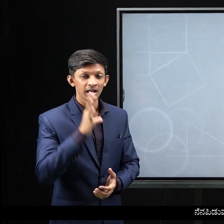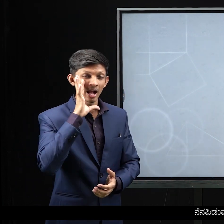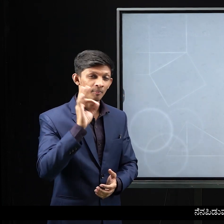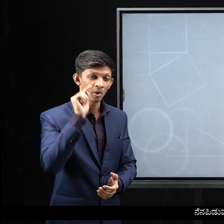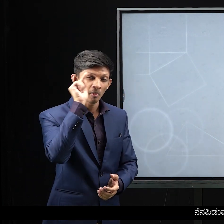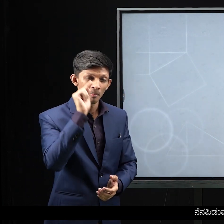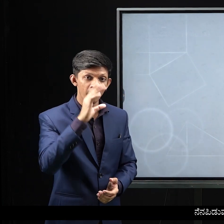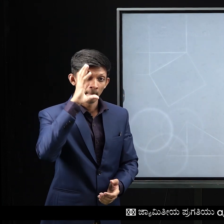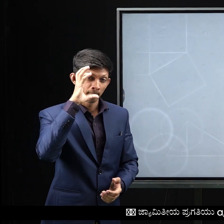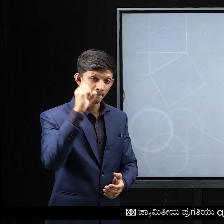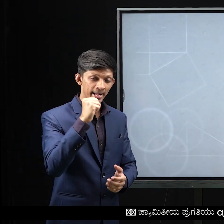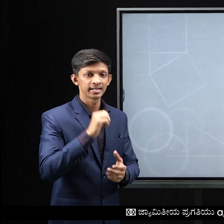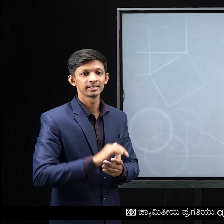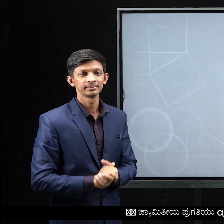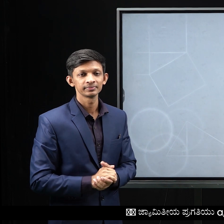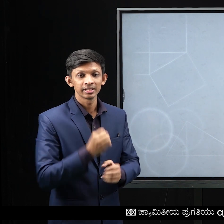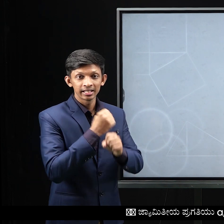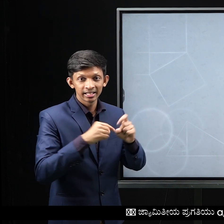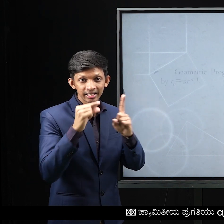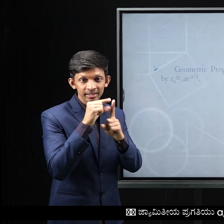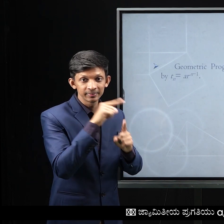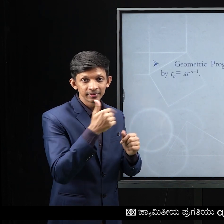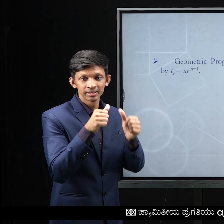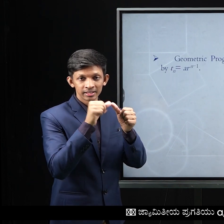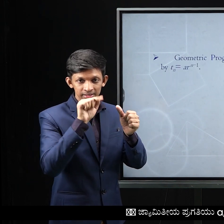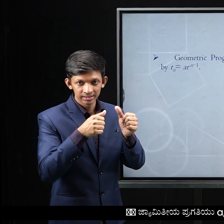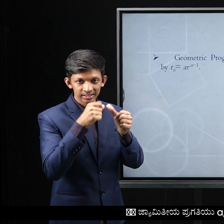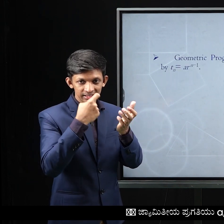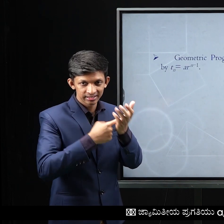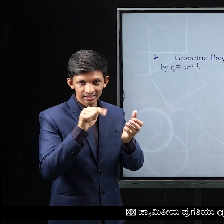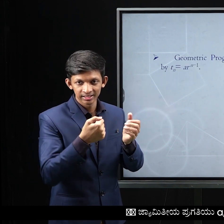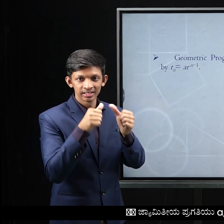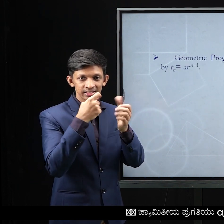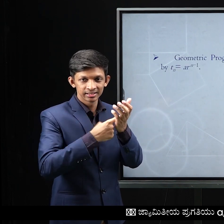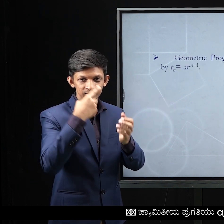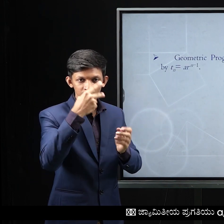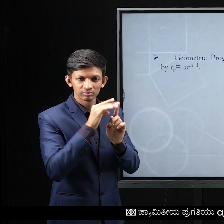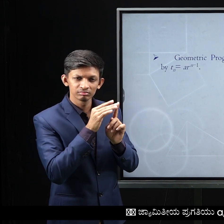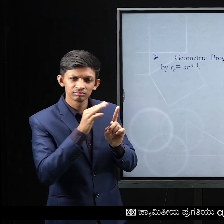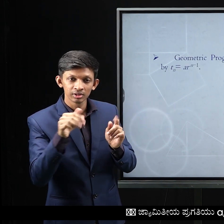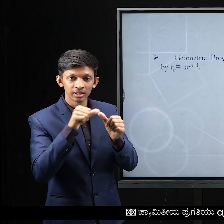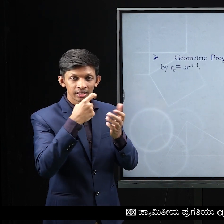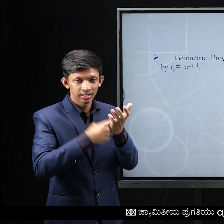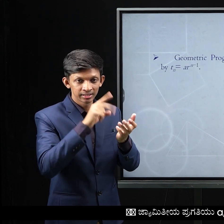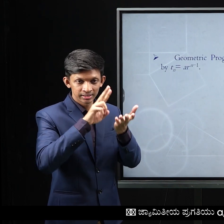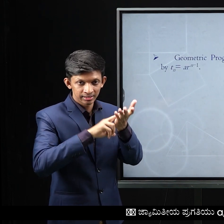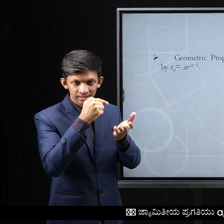ನೆನಪಿಡುವ ಅಂಶಗಳು: ಜ್ಯಾಮಿತಿಯ ಪ್ರಗತಿಯು AR ಸ್ಕ್ವೇರ್ ಹೀಗೆ AR ಪವರ್ n ಮೈನಸ್ 1 n ನ